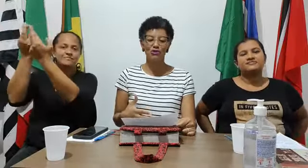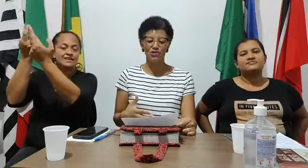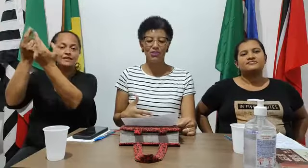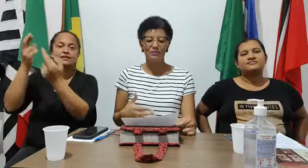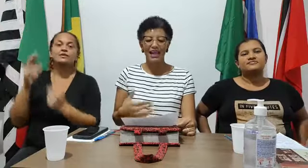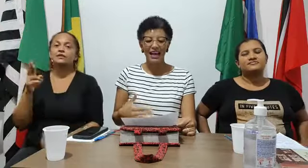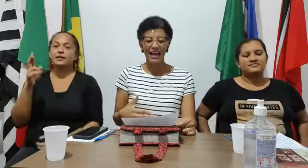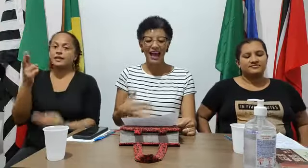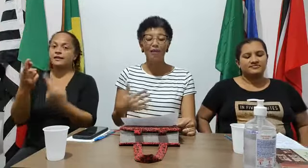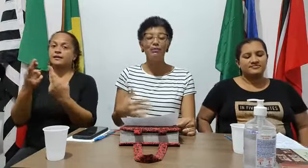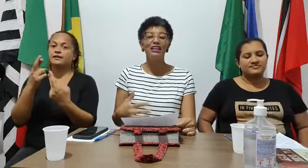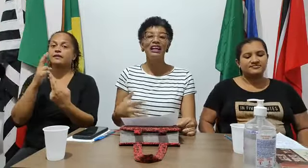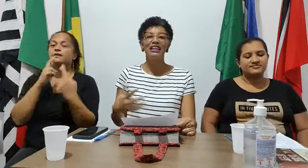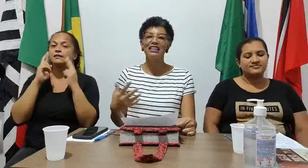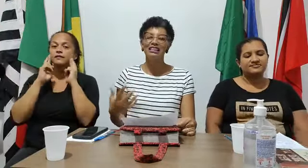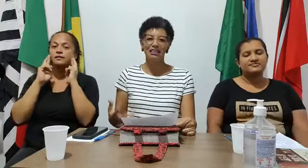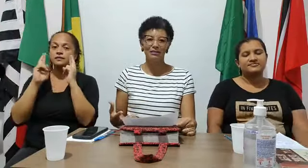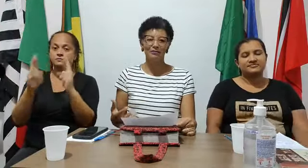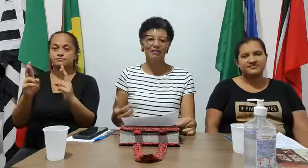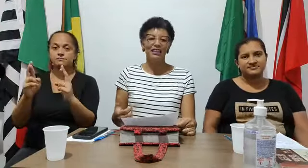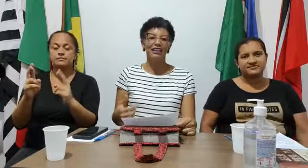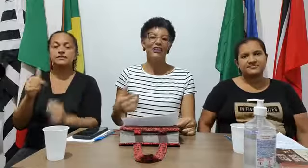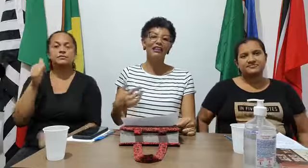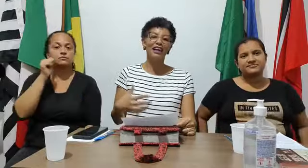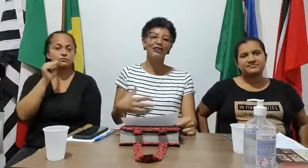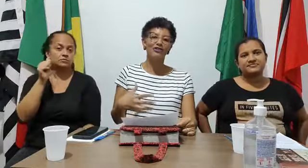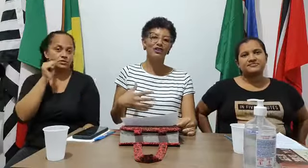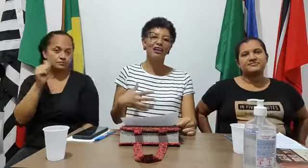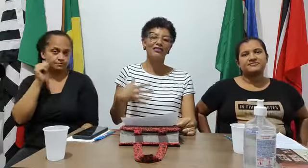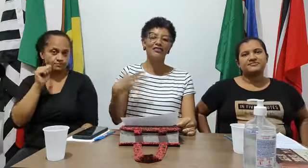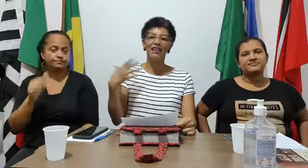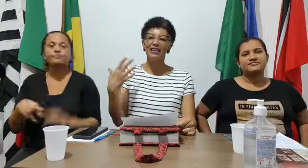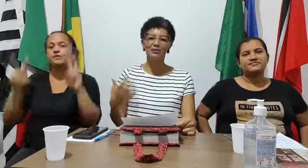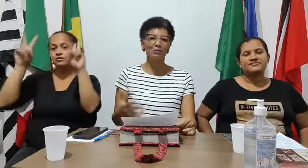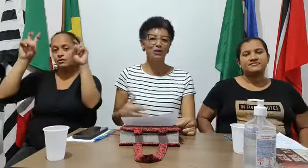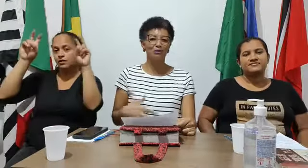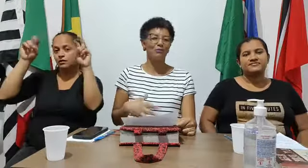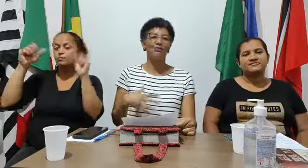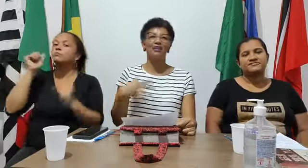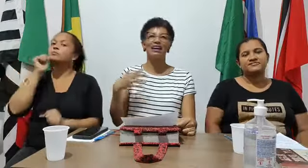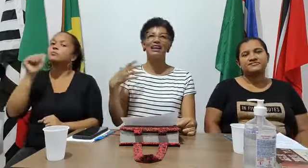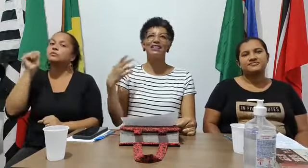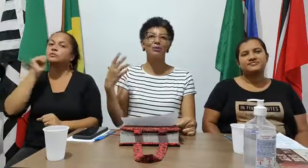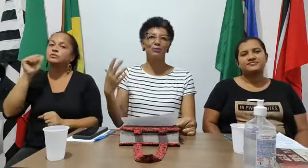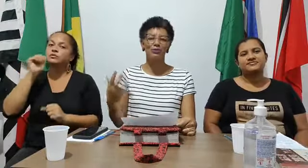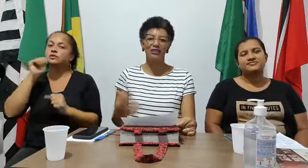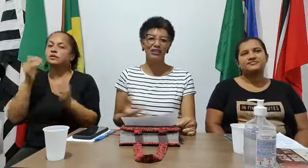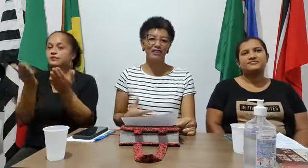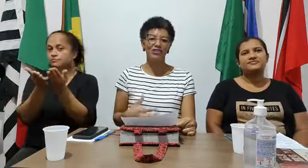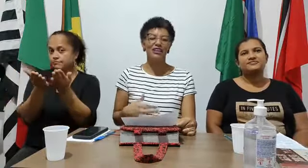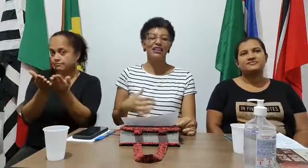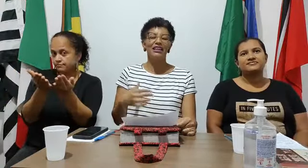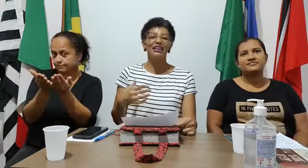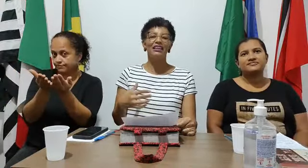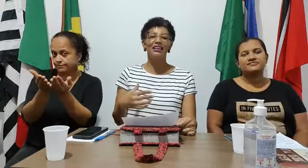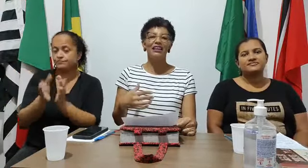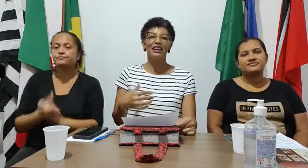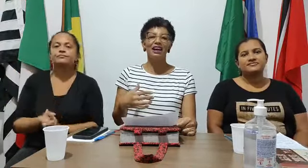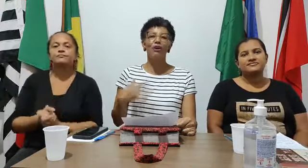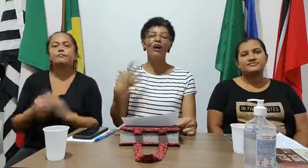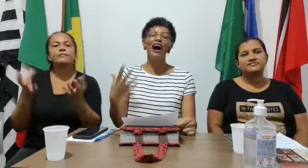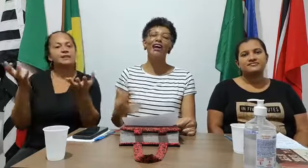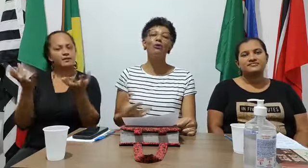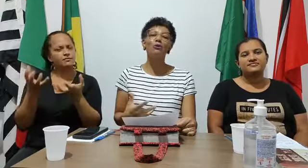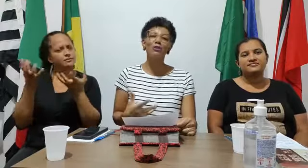de hoje é a mulher cristã. E eu quero já, nesse momento, aproveitar essa oportunidade